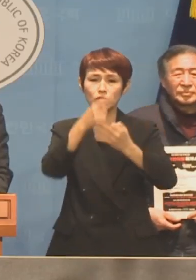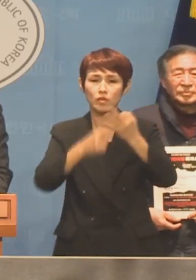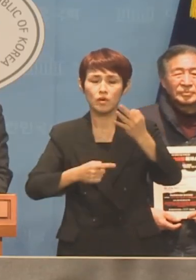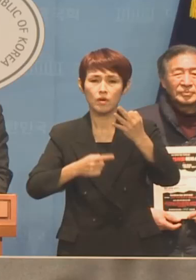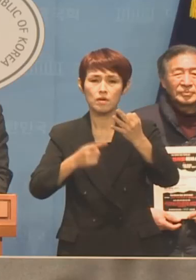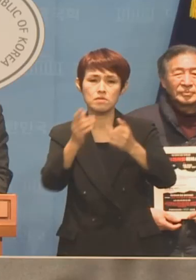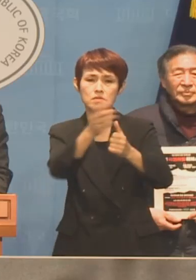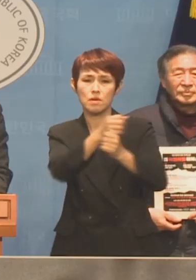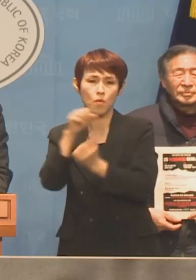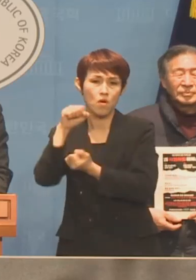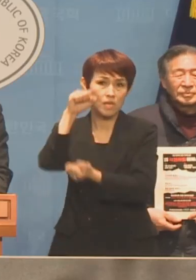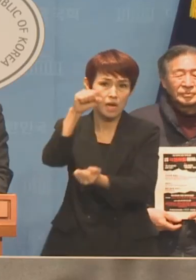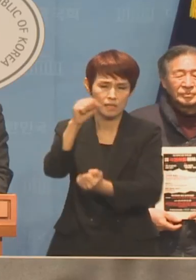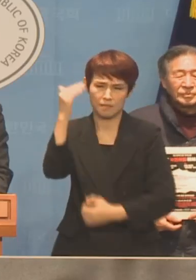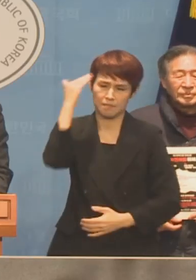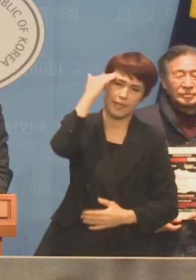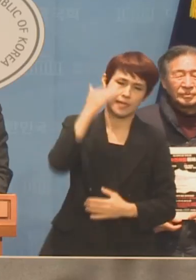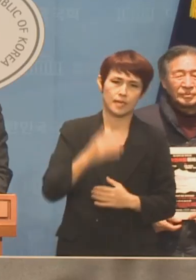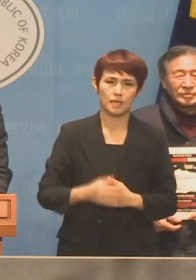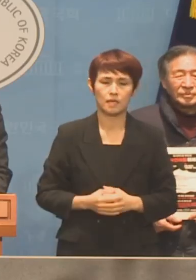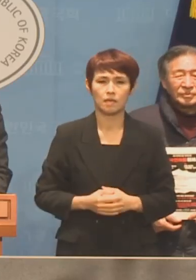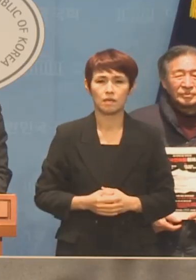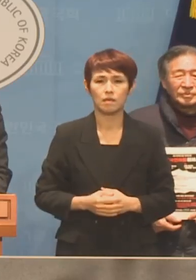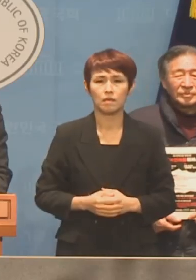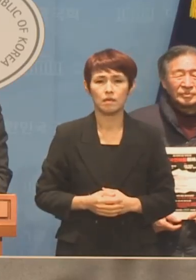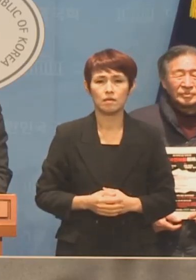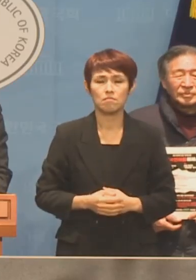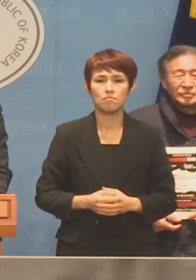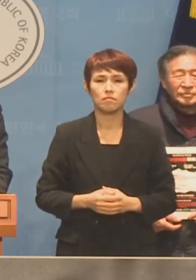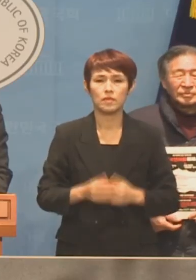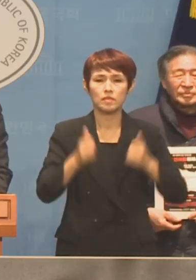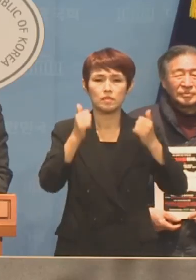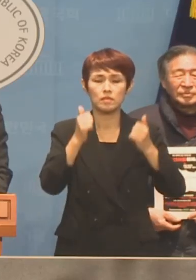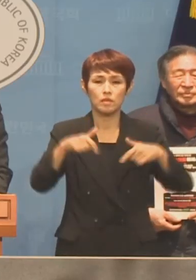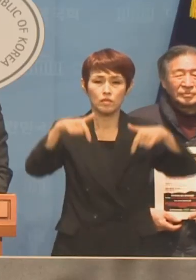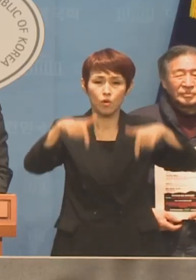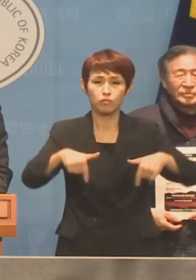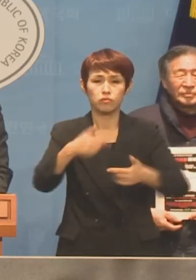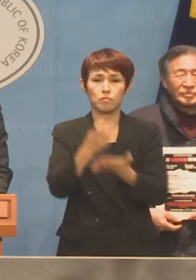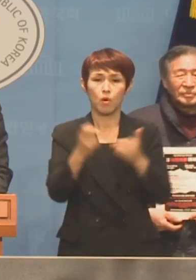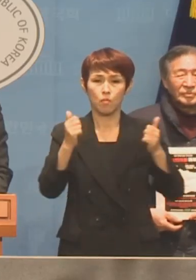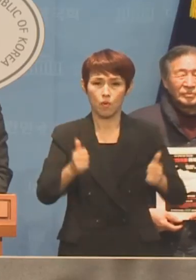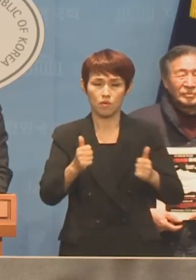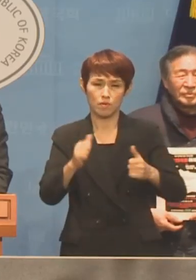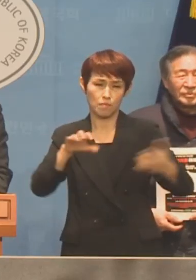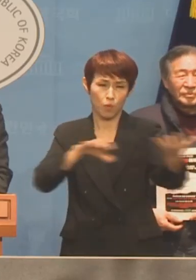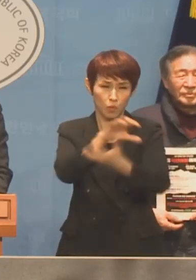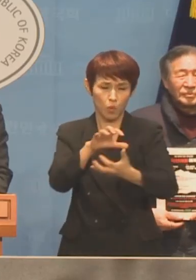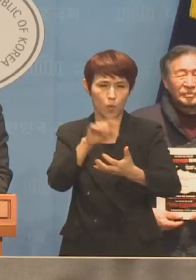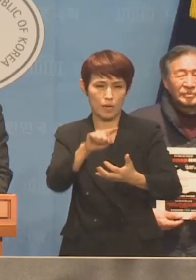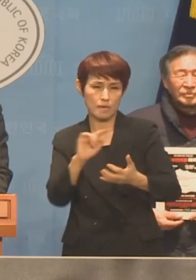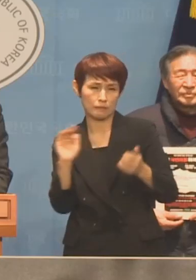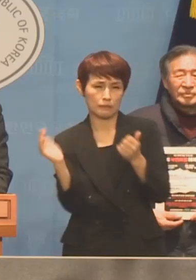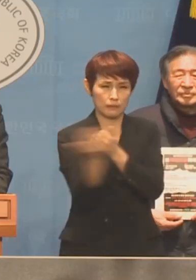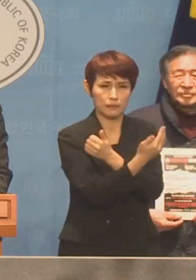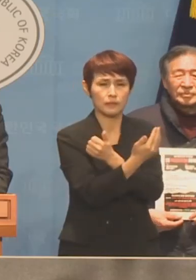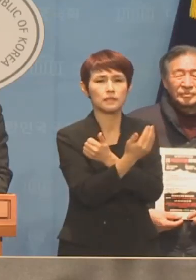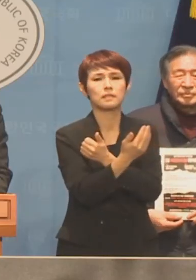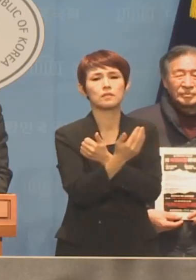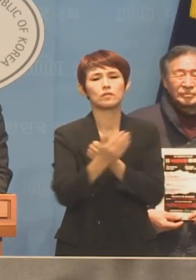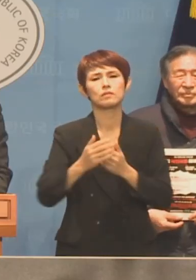집행을 방해하고 1월 19일 서부지법 폭동을 옹호하며 극도의 혼란을 부추기고 있습니다.